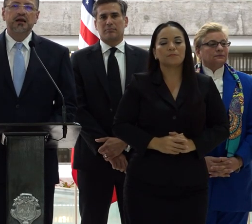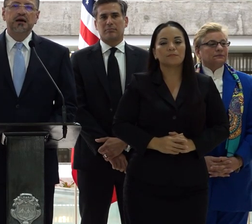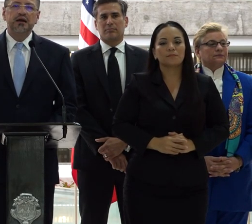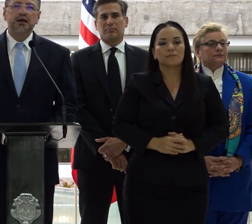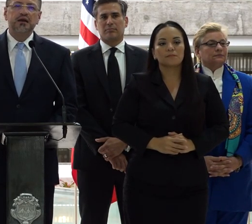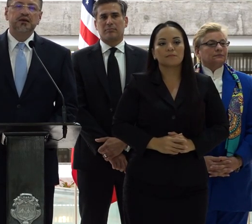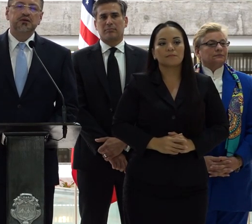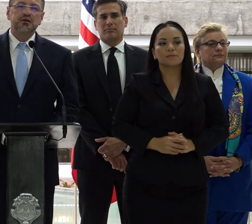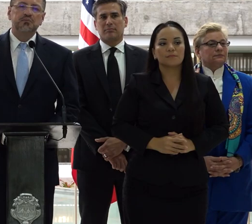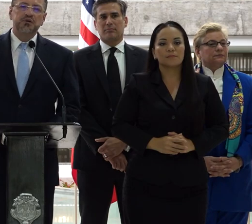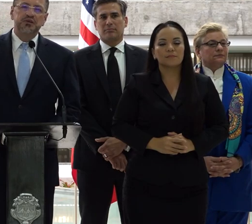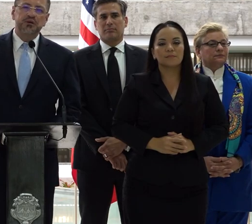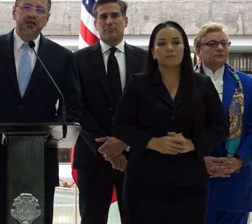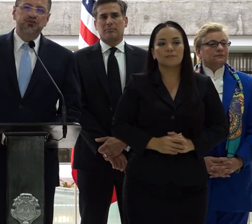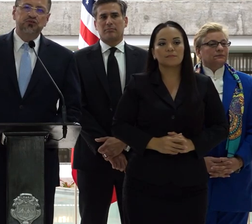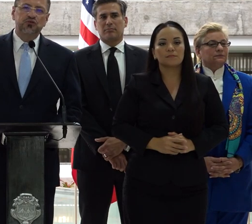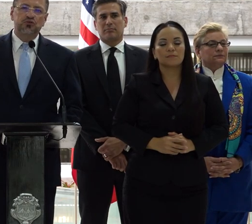el